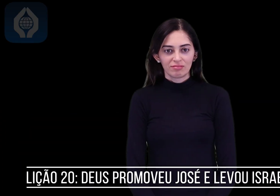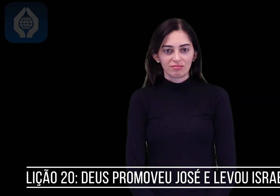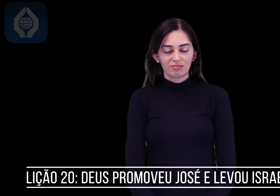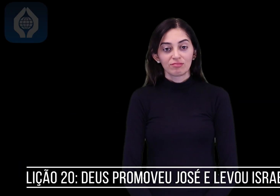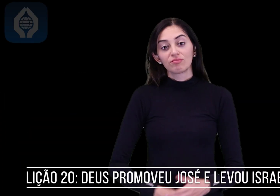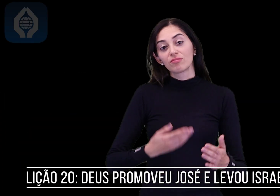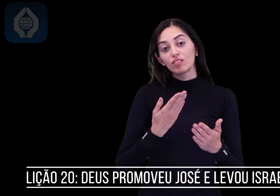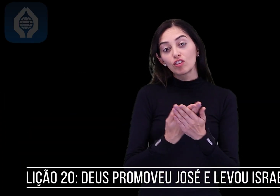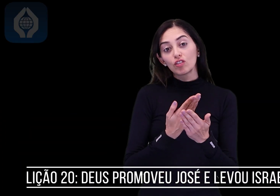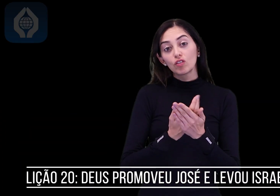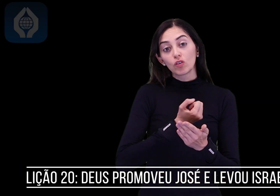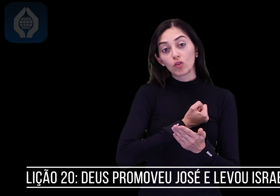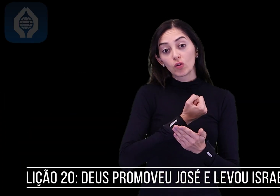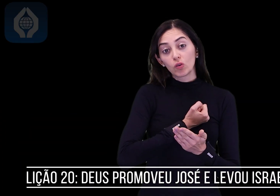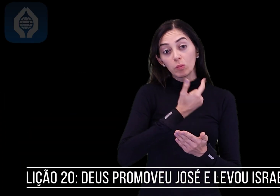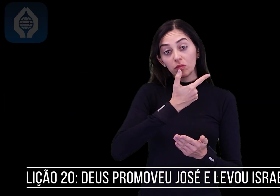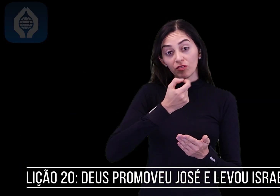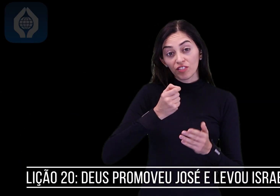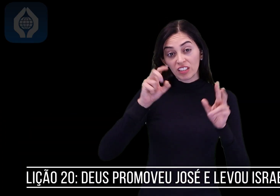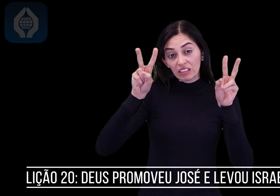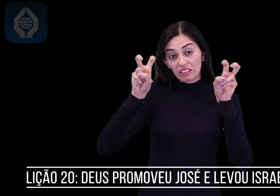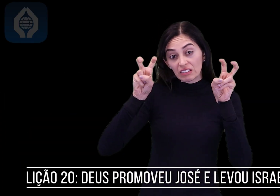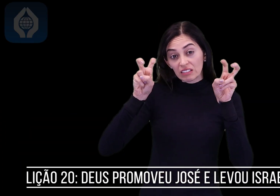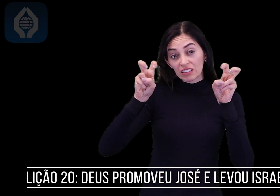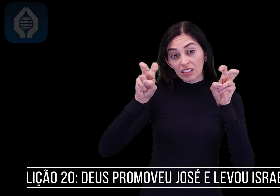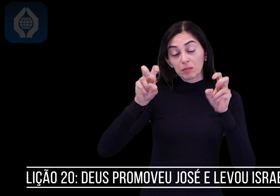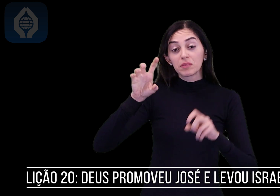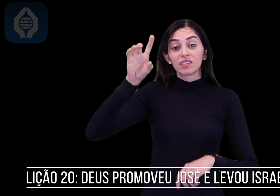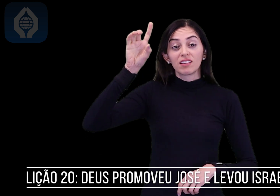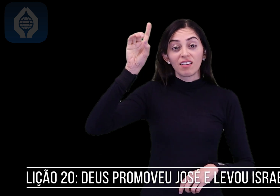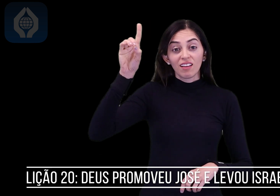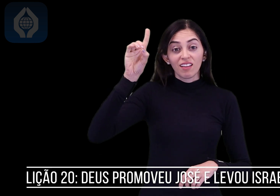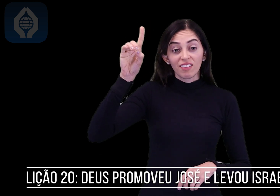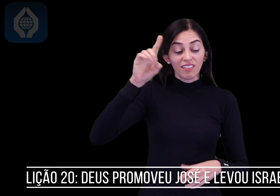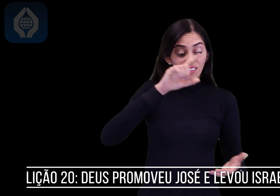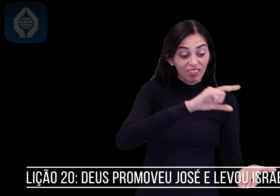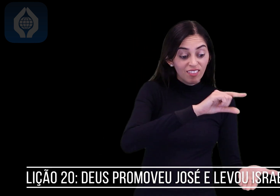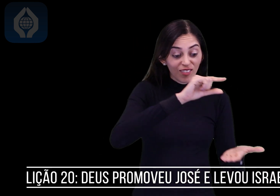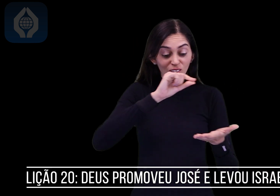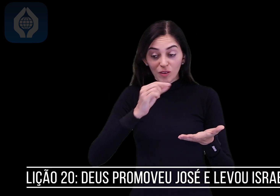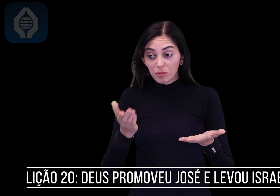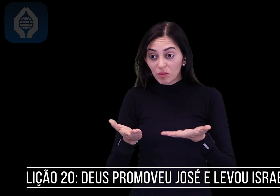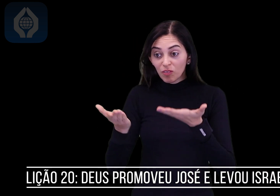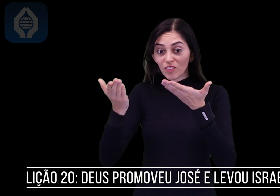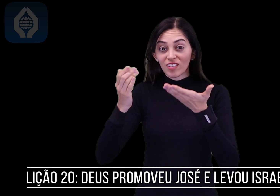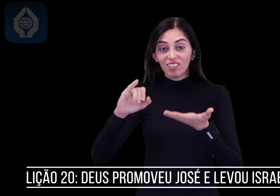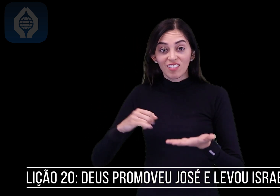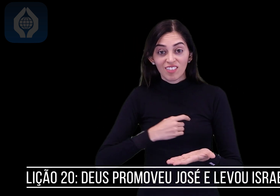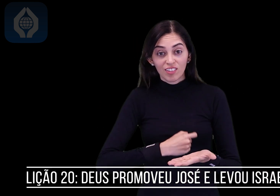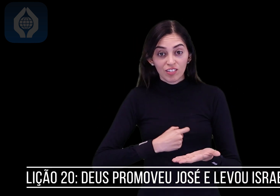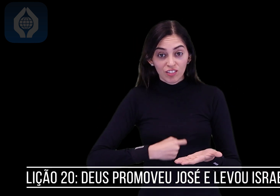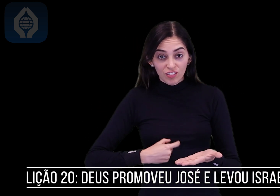Lição de número 20 tem como tema: Deus promoveu a José e levou Israel ao